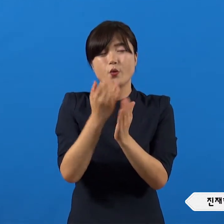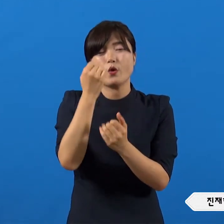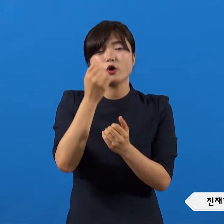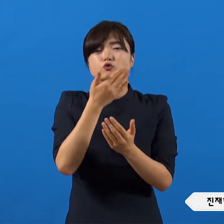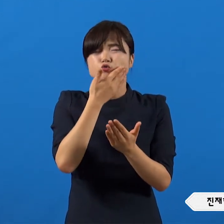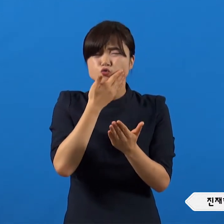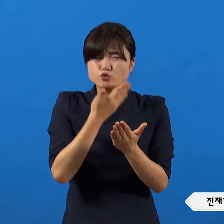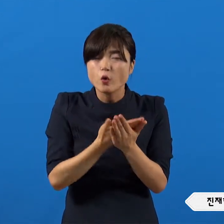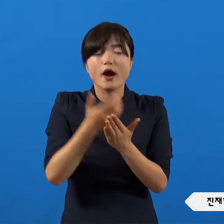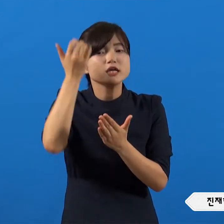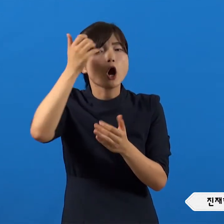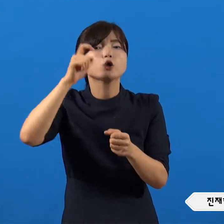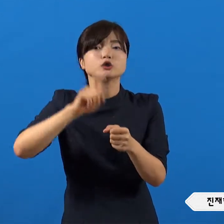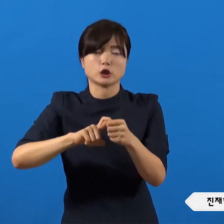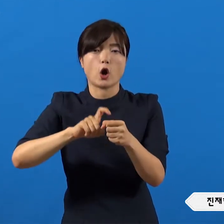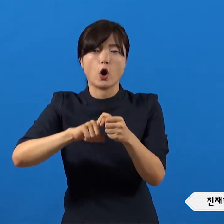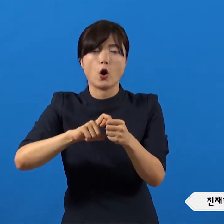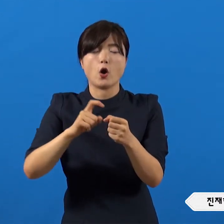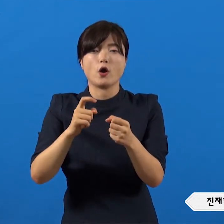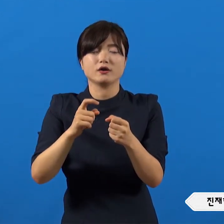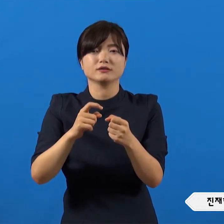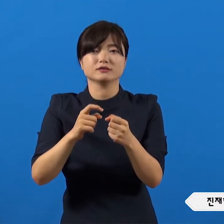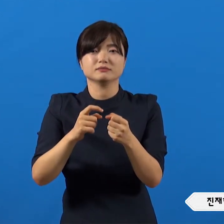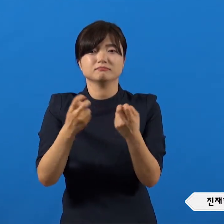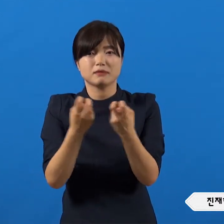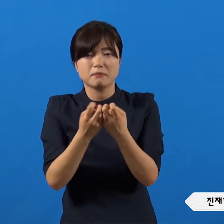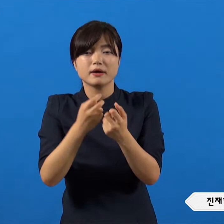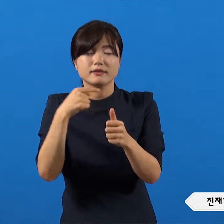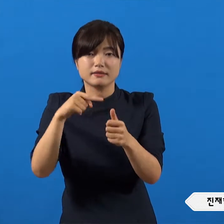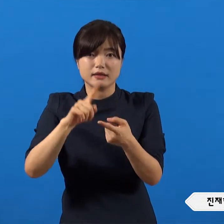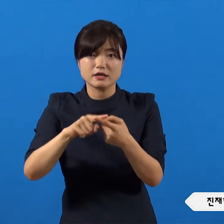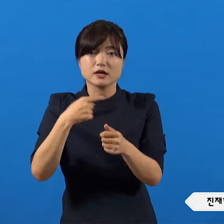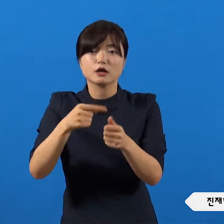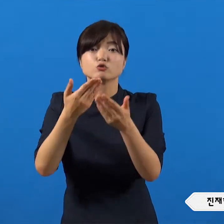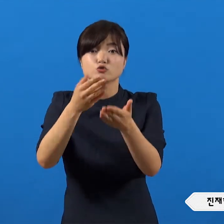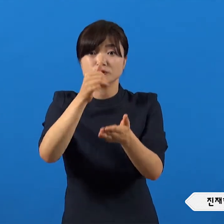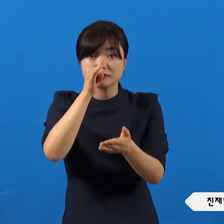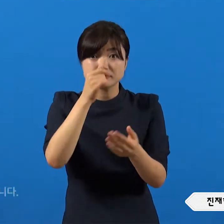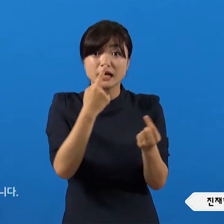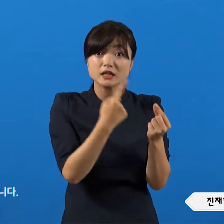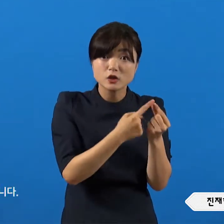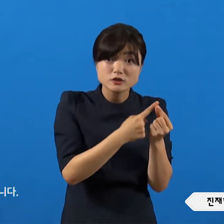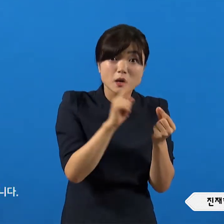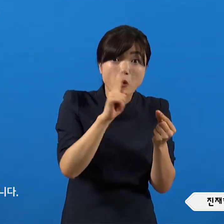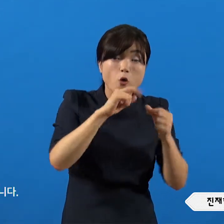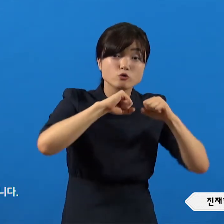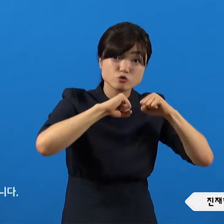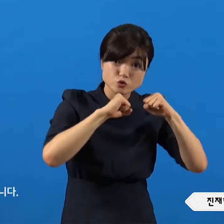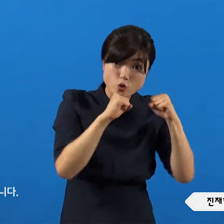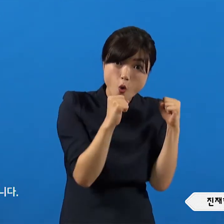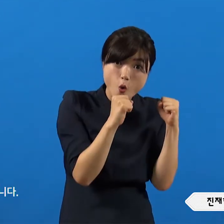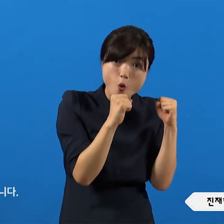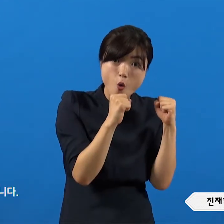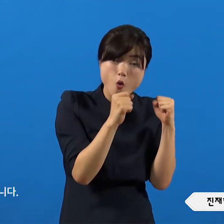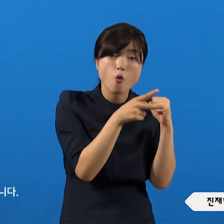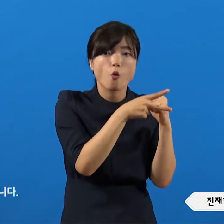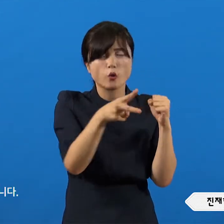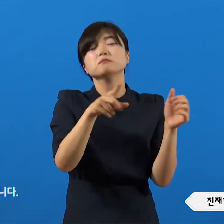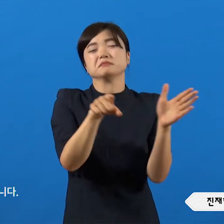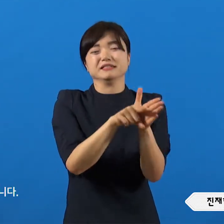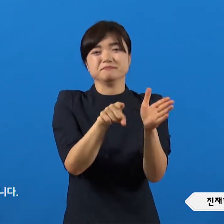영적 원리를 말씀하십니다. 첫 번째는 순종은